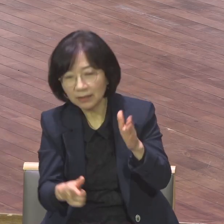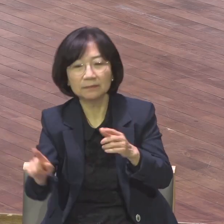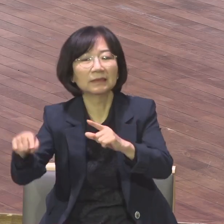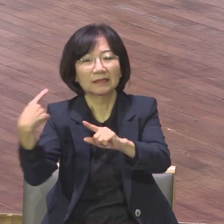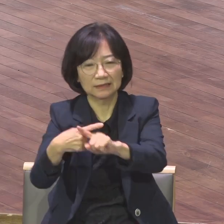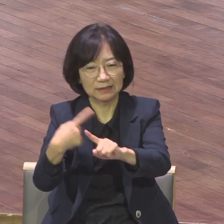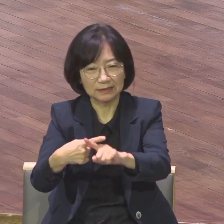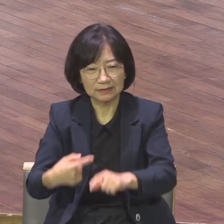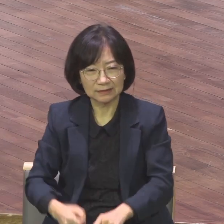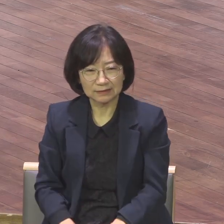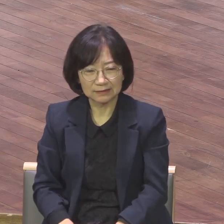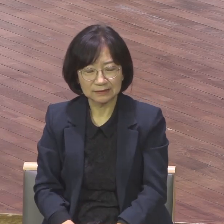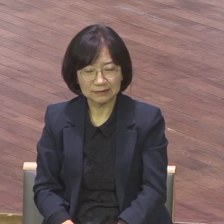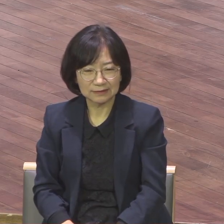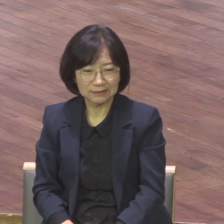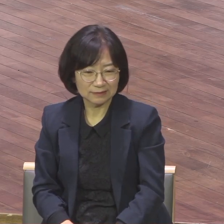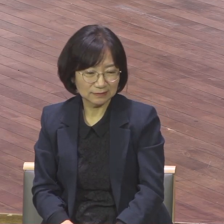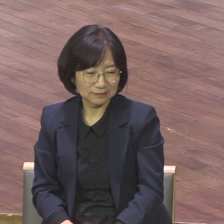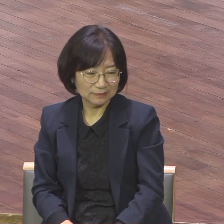하나님을 원망하고 평가하지 마세요.